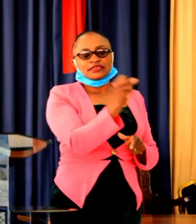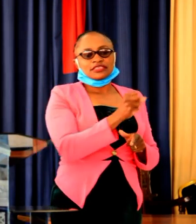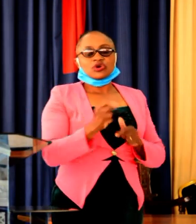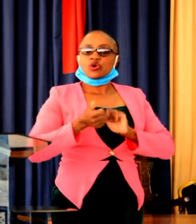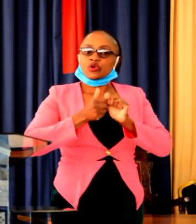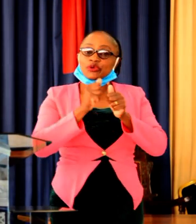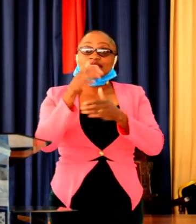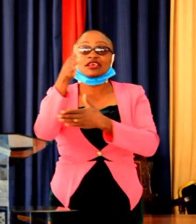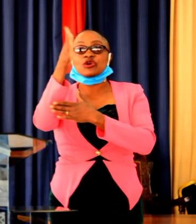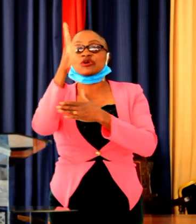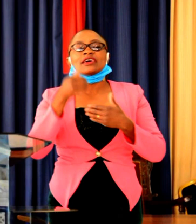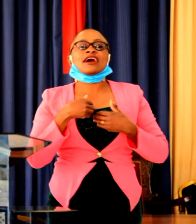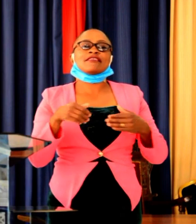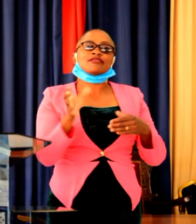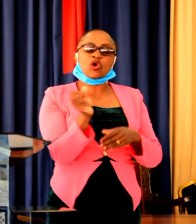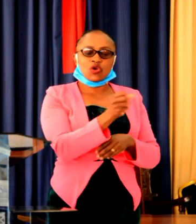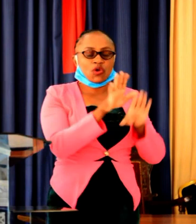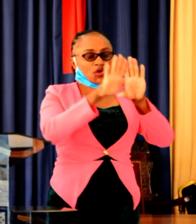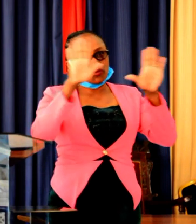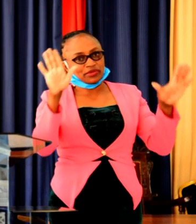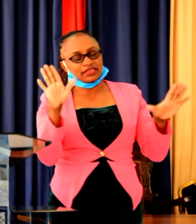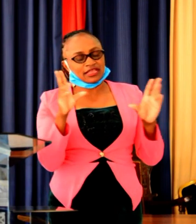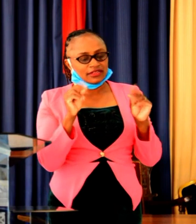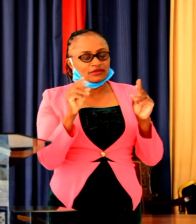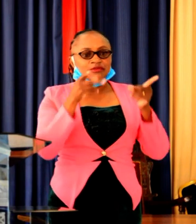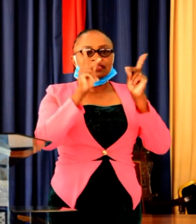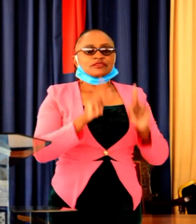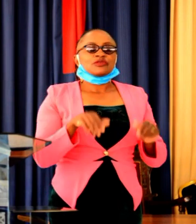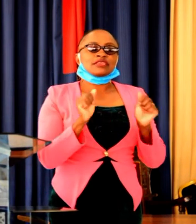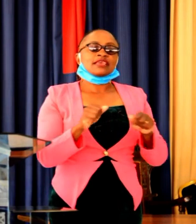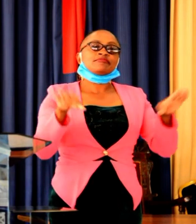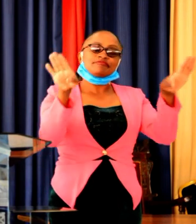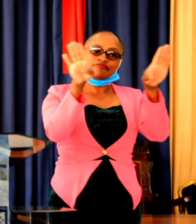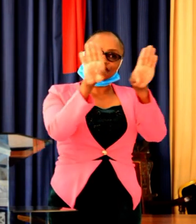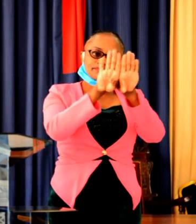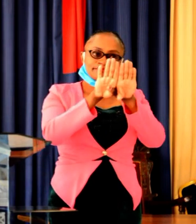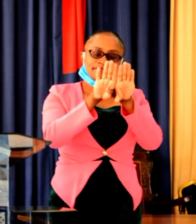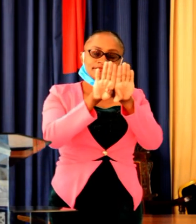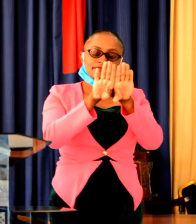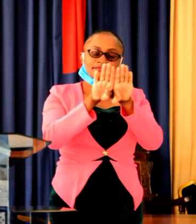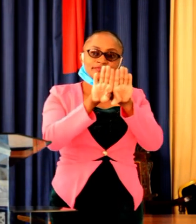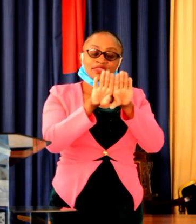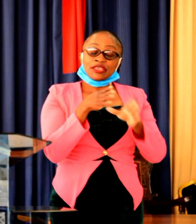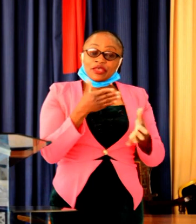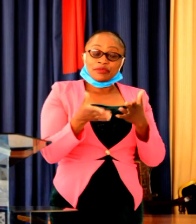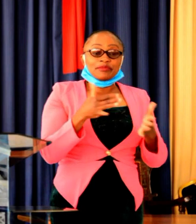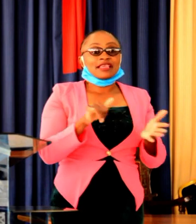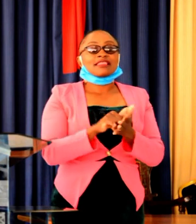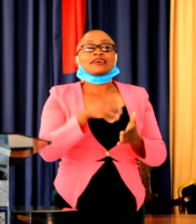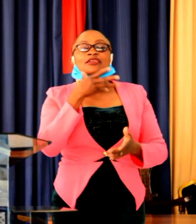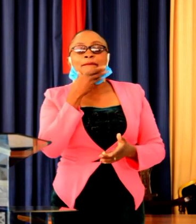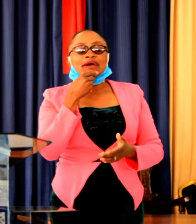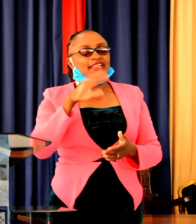has opened, no one can shut. Yule mzee ambaye alikuwa ni personal assistant labda hakuwa anajua